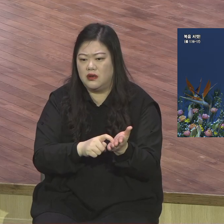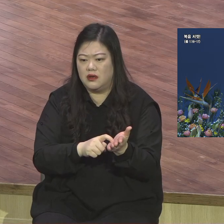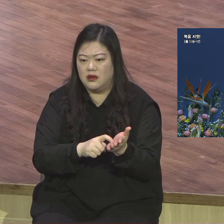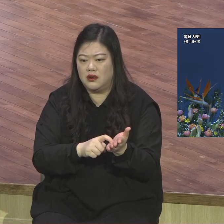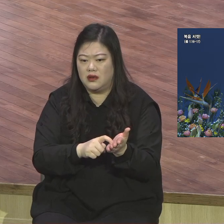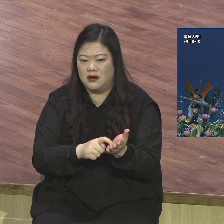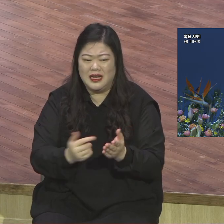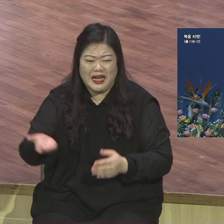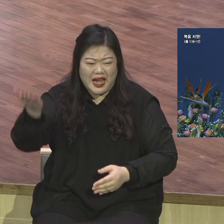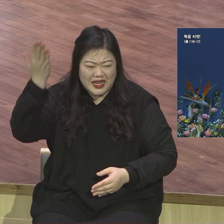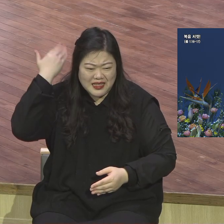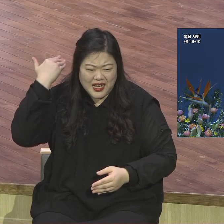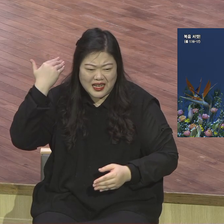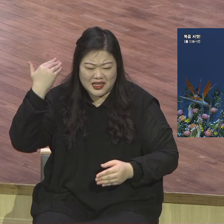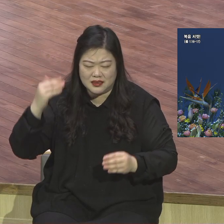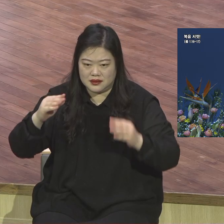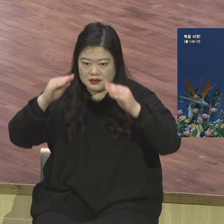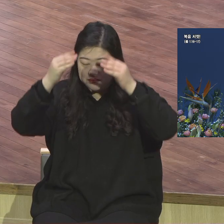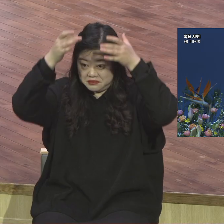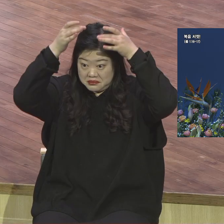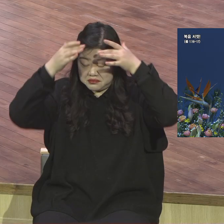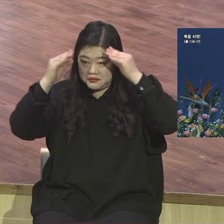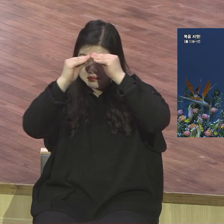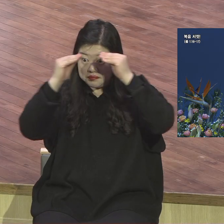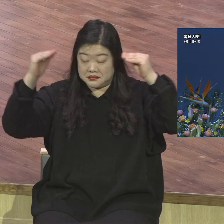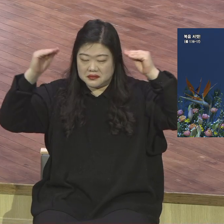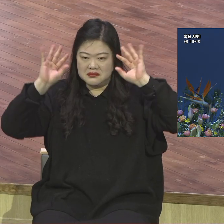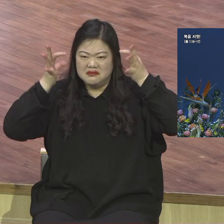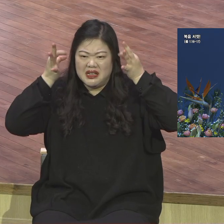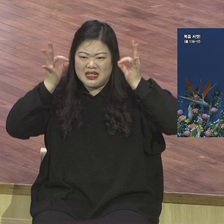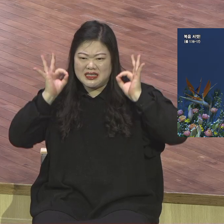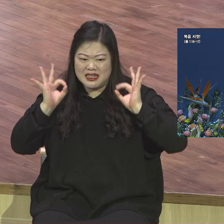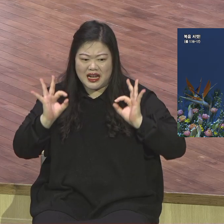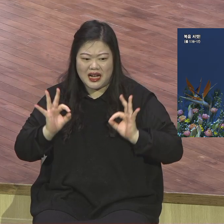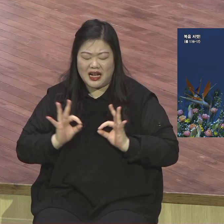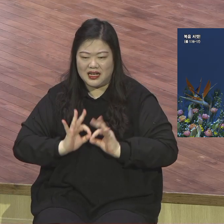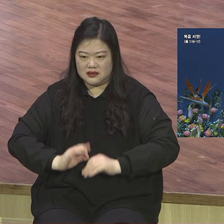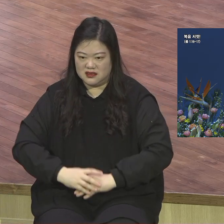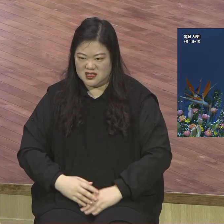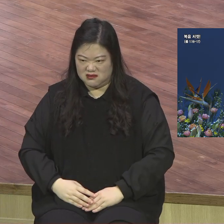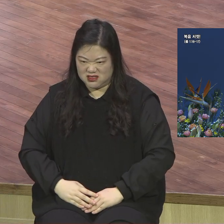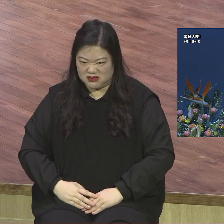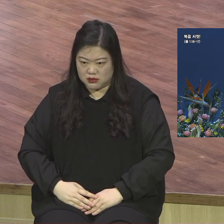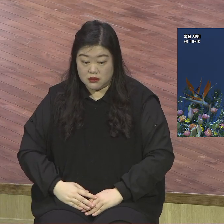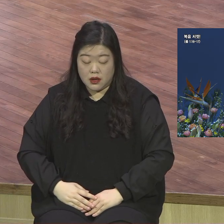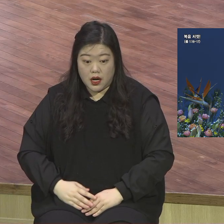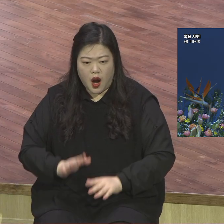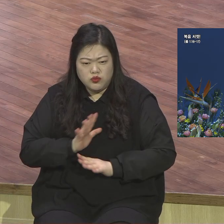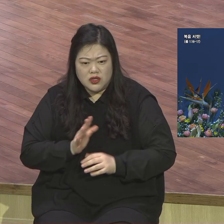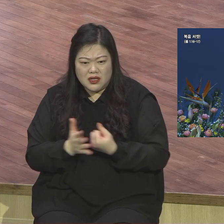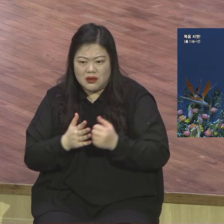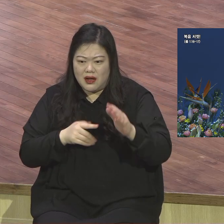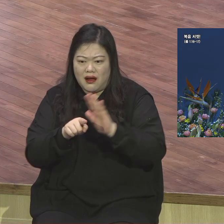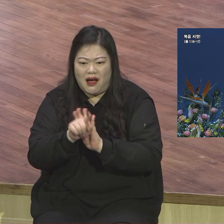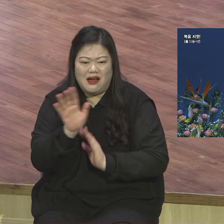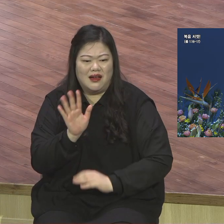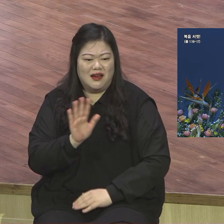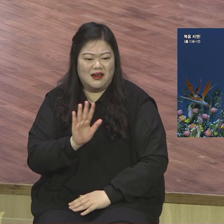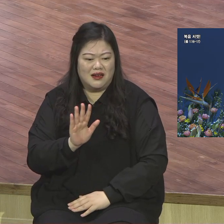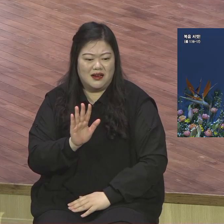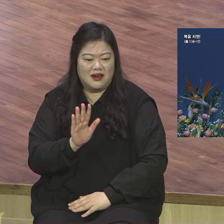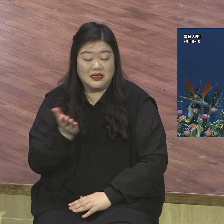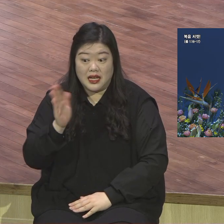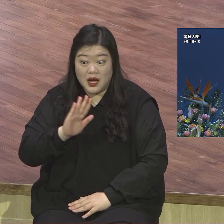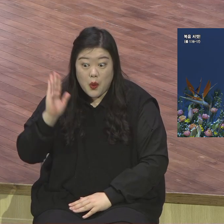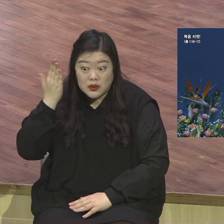점쟁이가 무서웠는데 요즘 브랜드는 아주 점쟁이도 부드럽게 그렇게 대해주면서